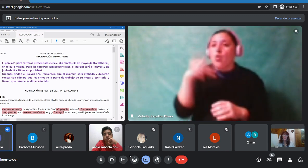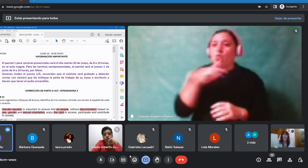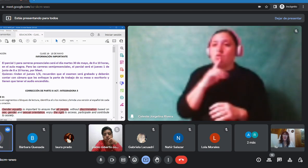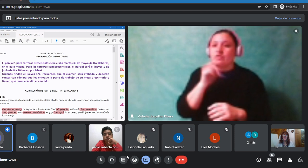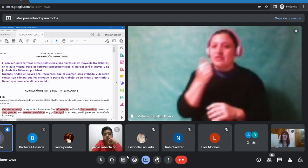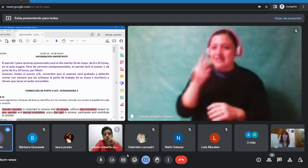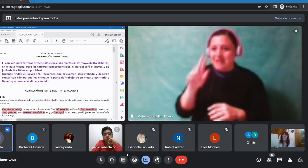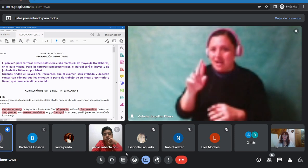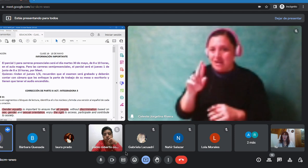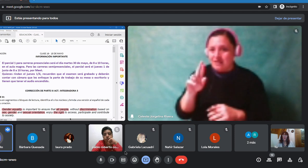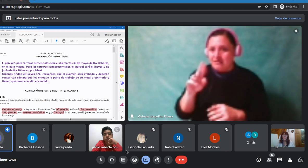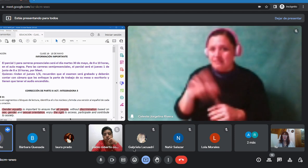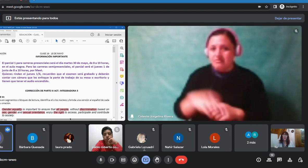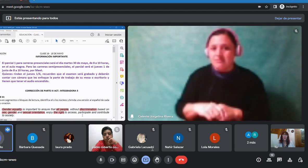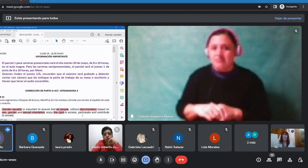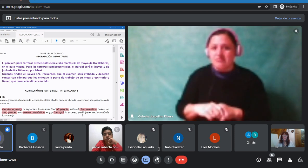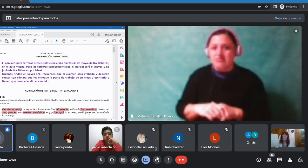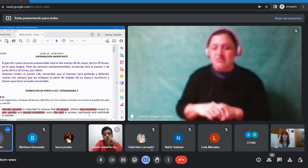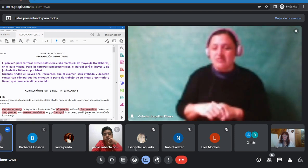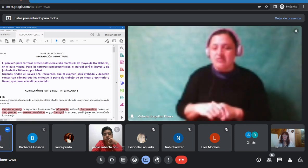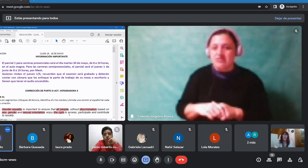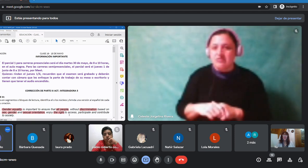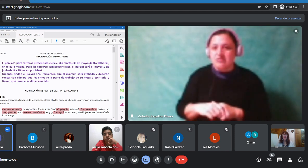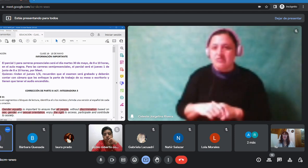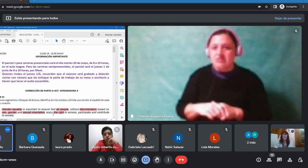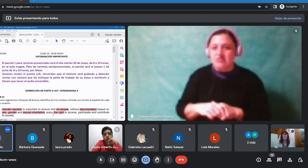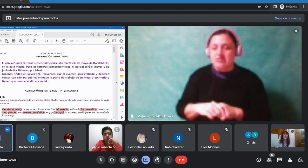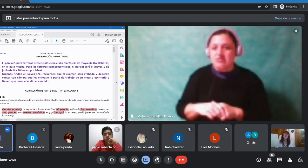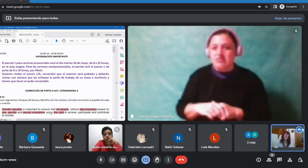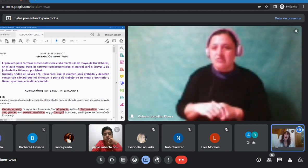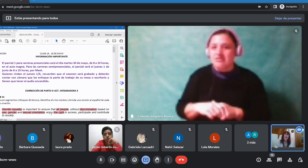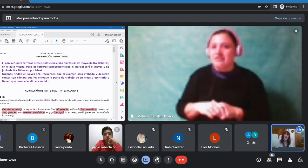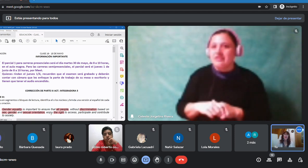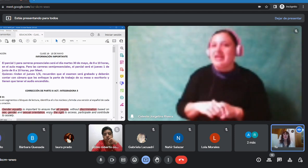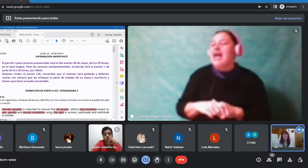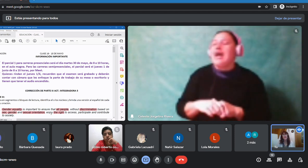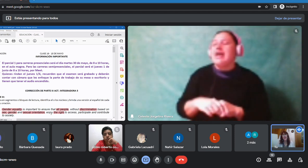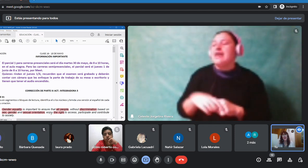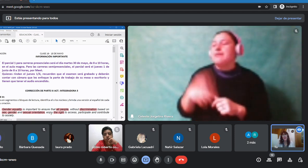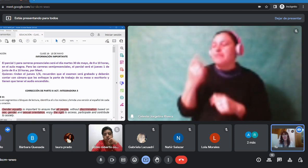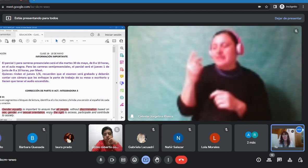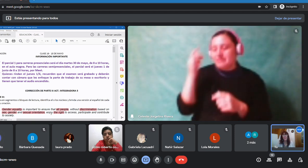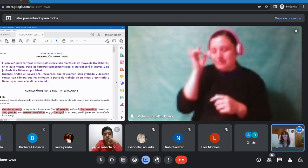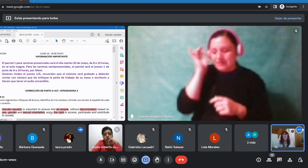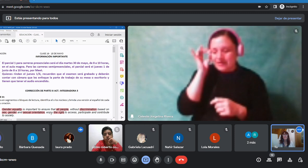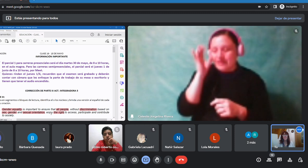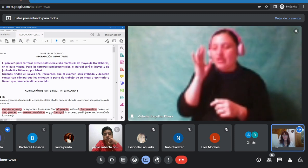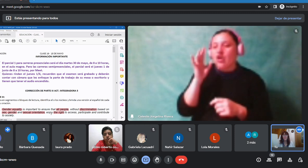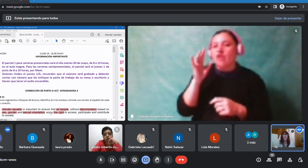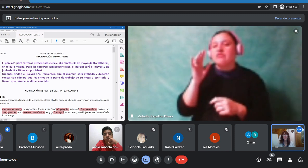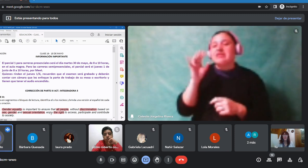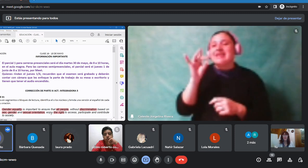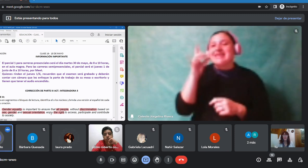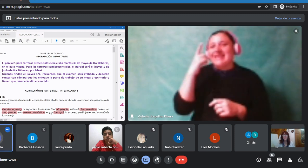Bien. ¿Cómo dijo jugar? ¿Qué más? No, disfrutar, gozar.